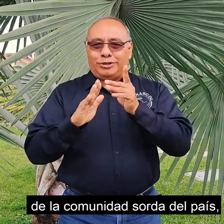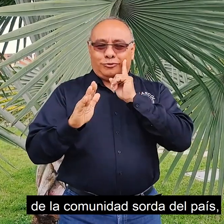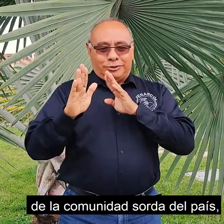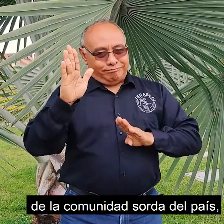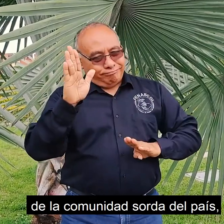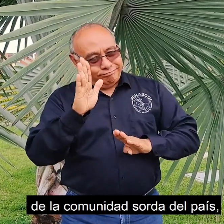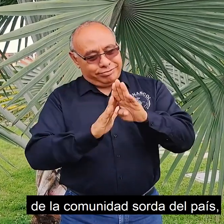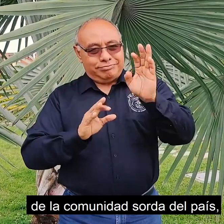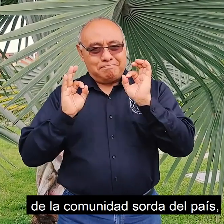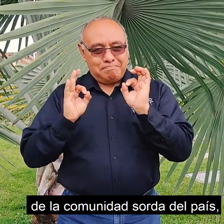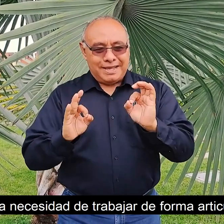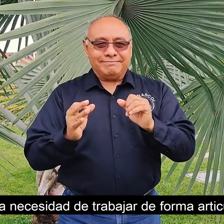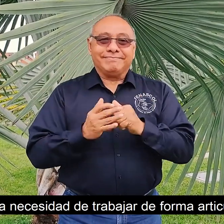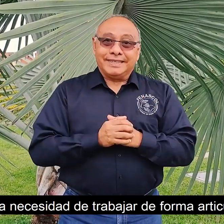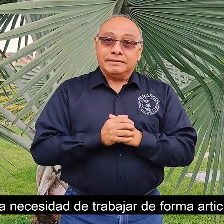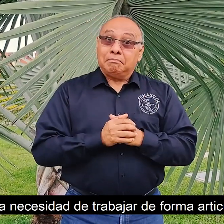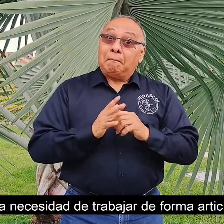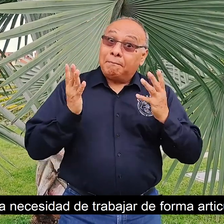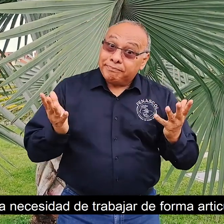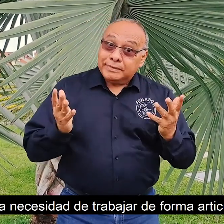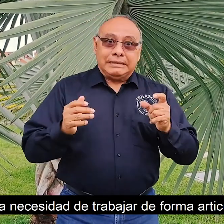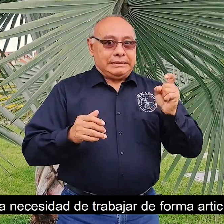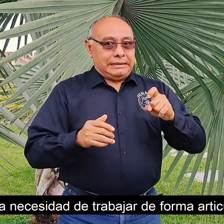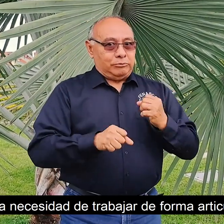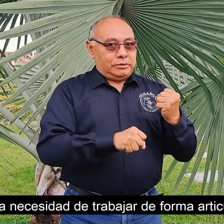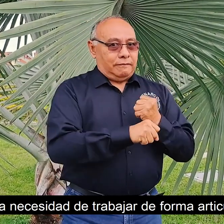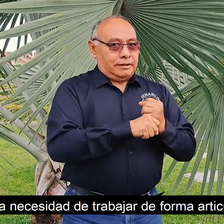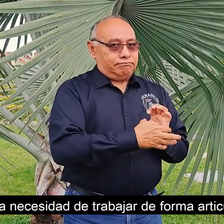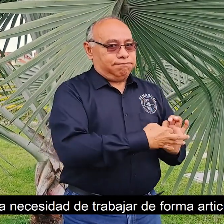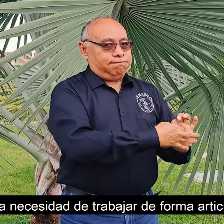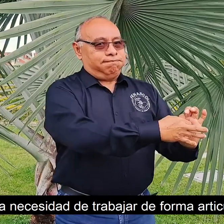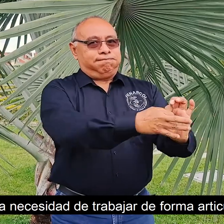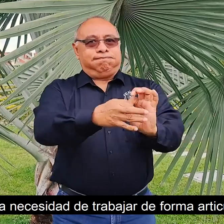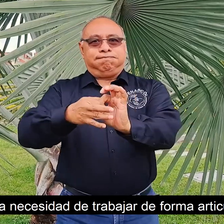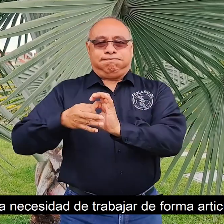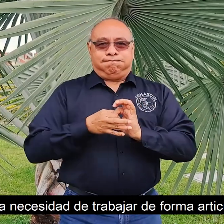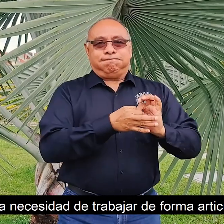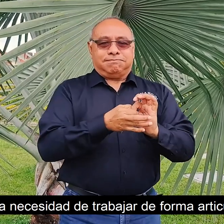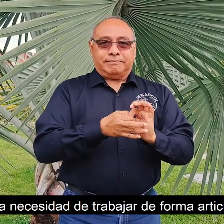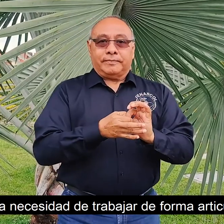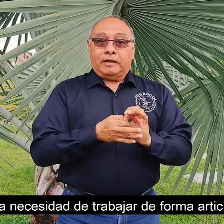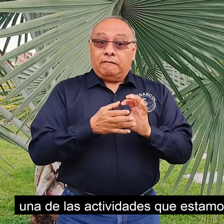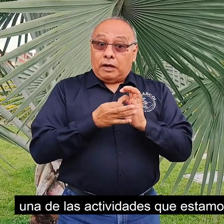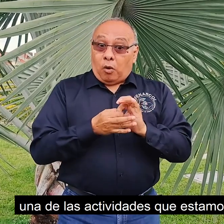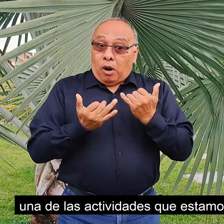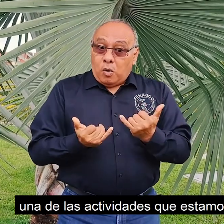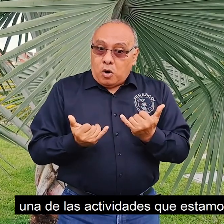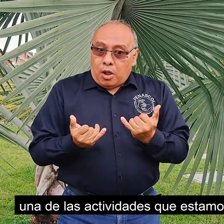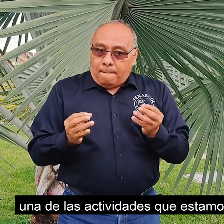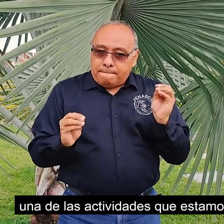país. De allí la necesidad de trabajar de forma articulada y unida. Una de las actividades